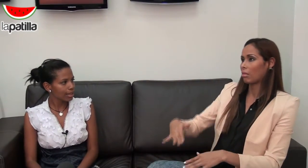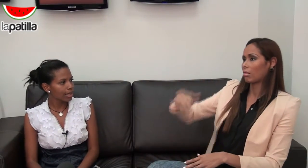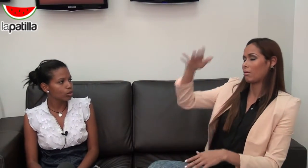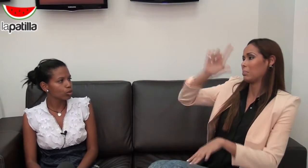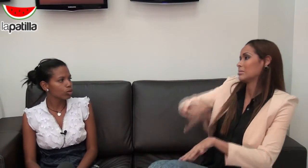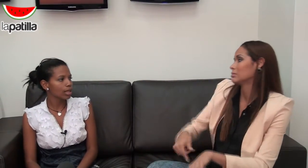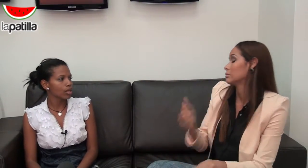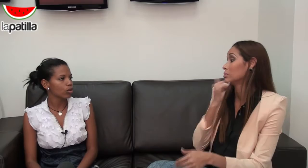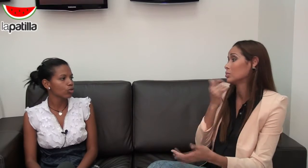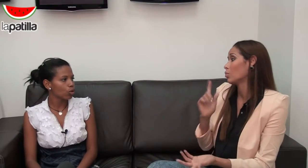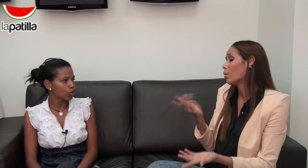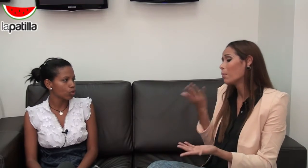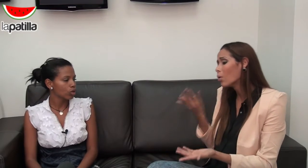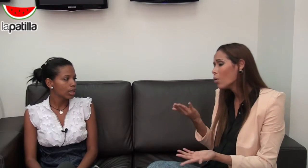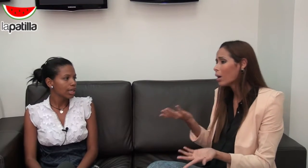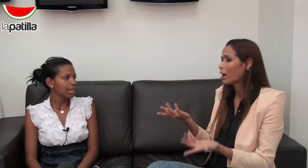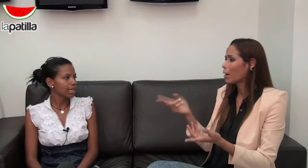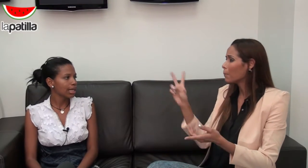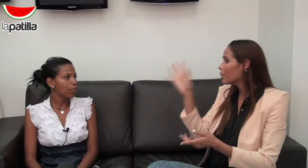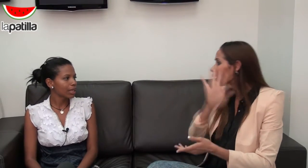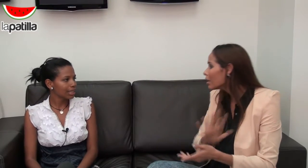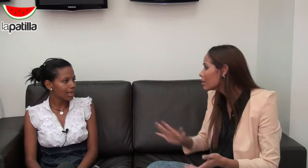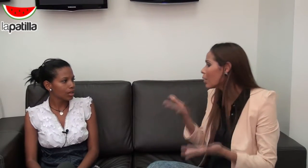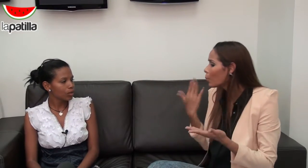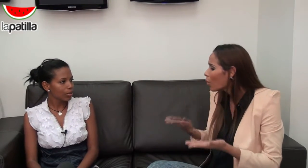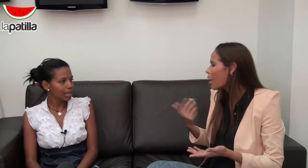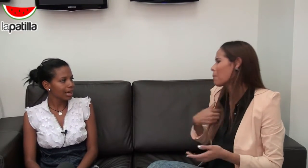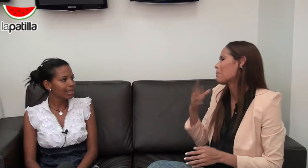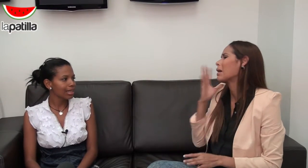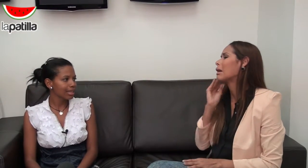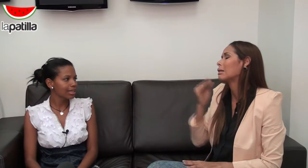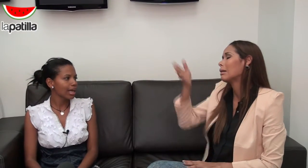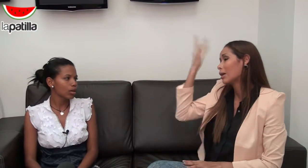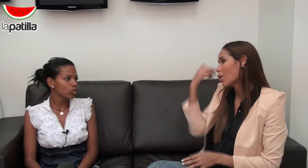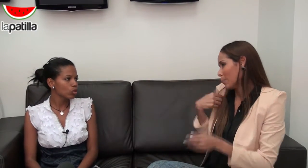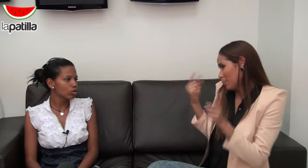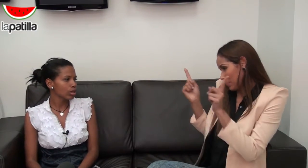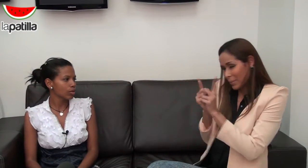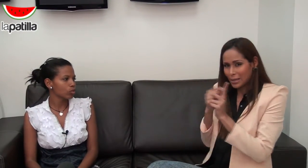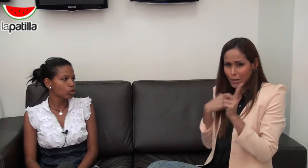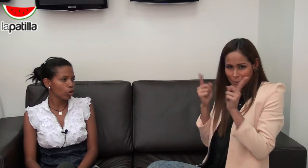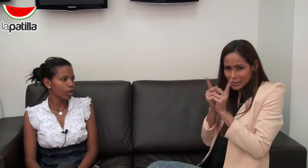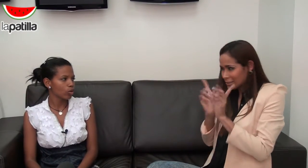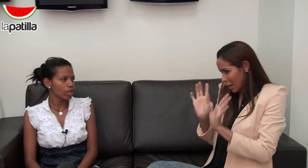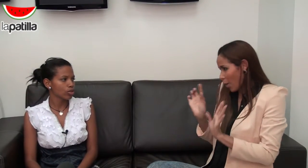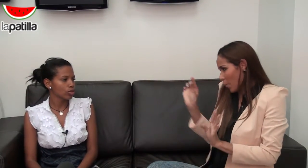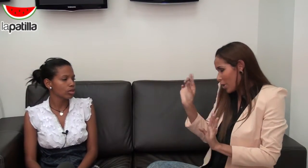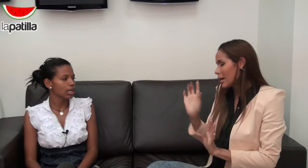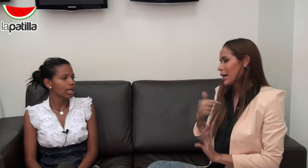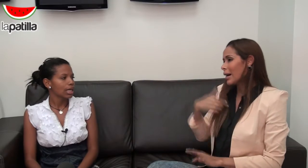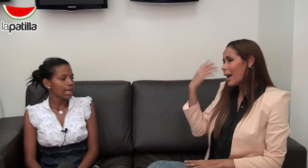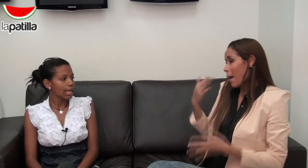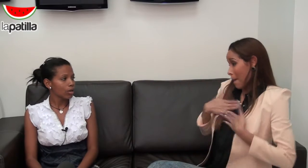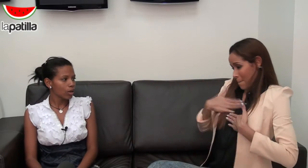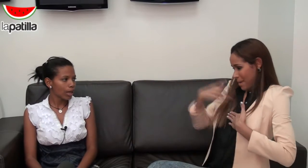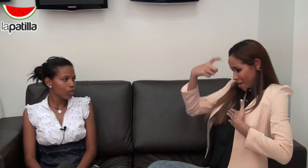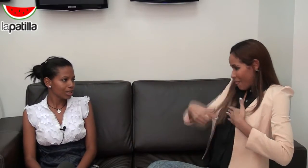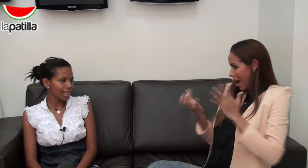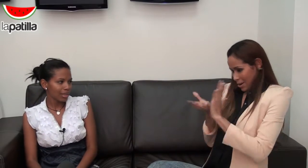de la cultura de los sordos. Y aprender de una manera tardía trae muchos prejuicios. Les voy a comentar de